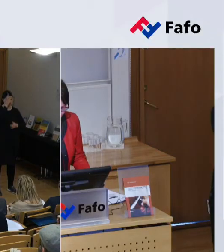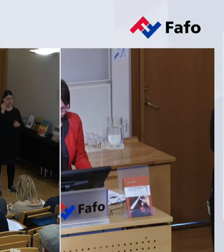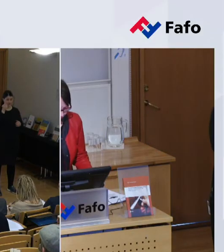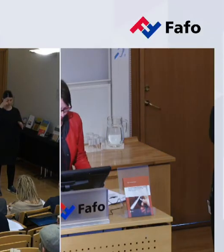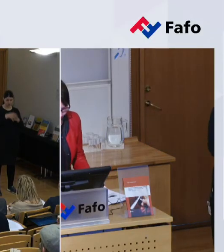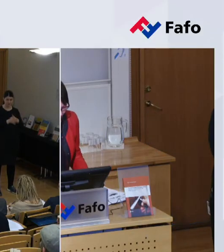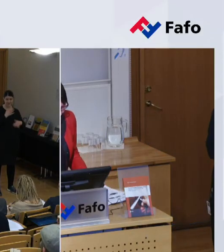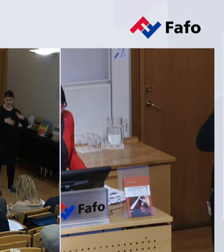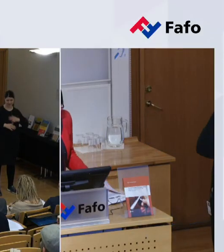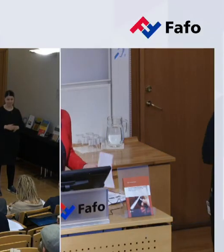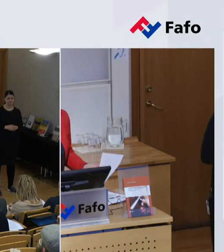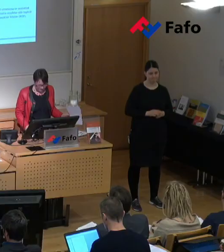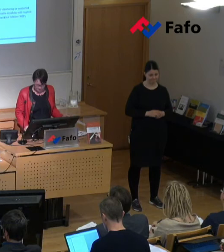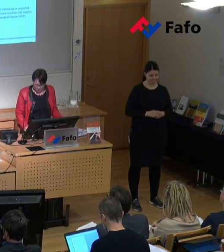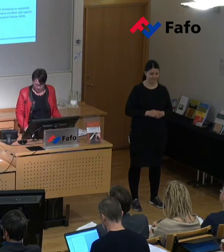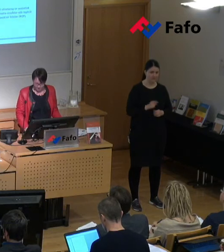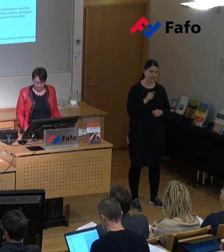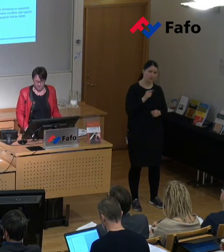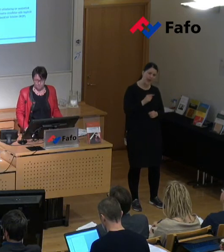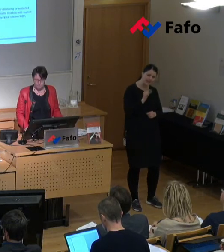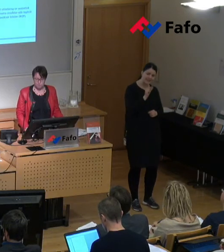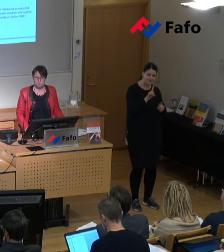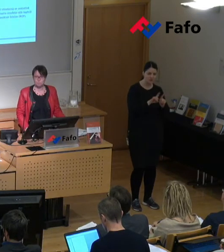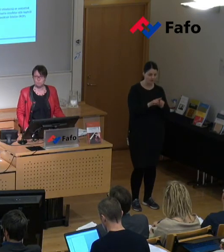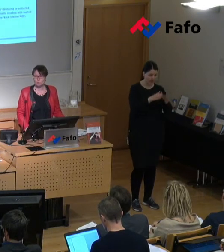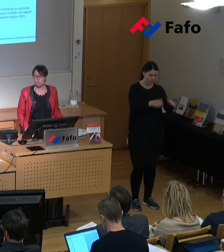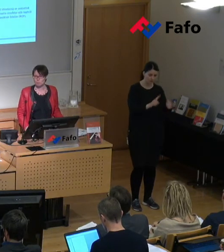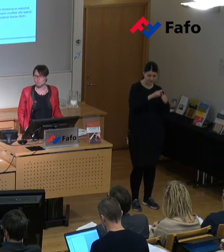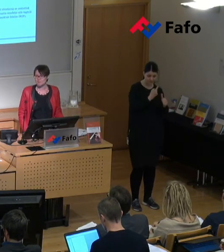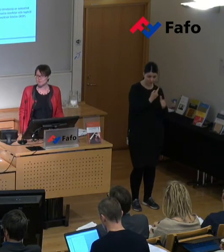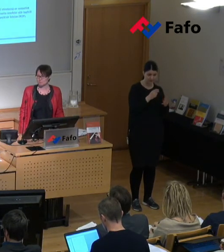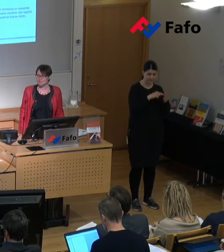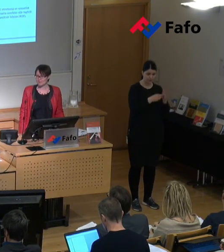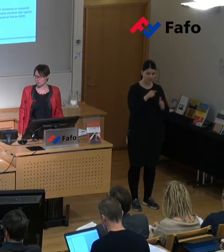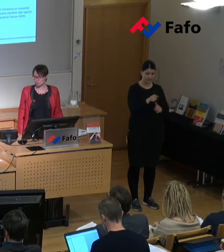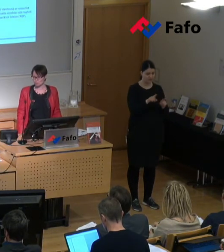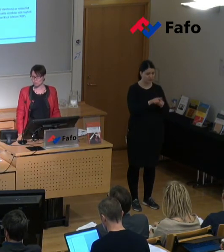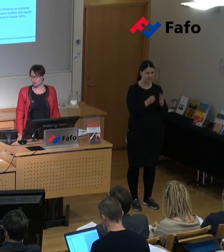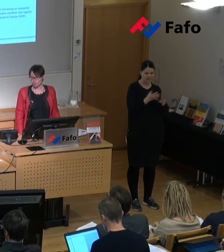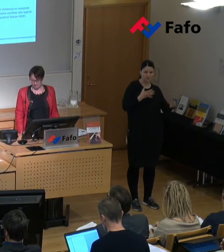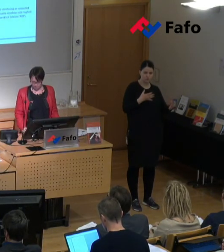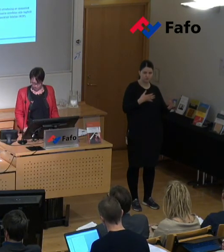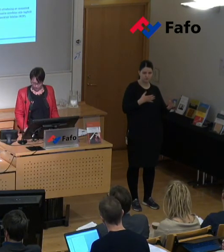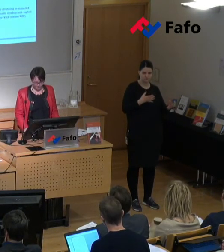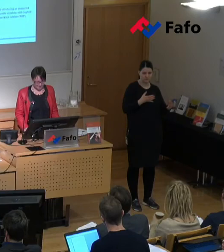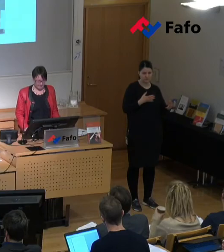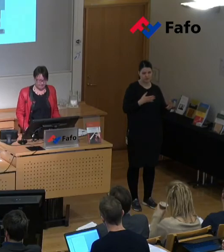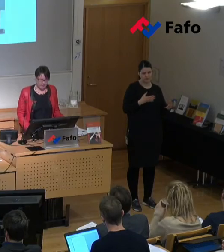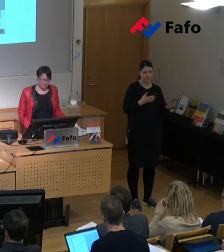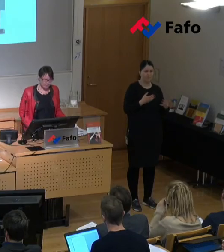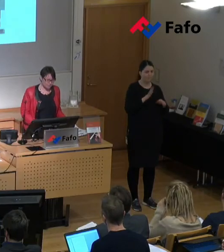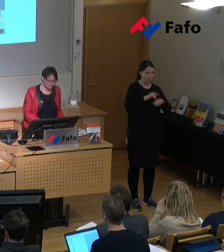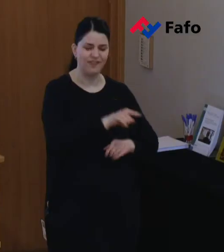helse. Og det vel kanskje litt sånn at Housing First-metoden kommer som en reaksjon på